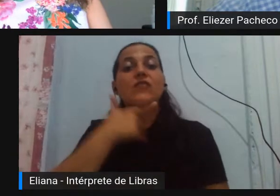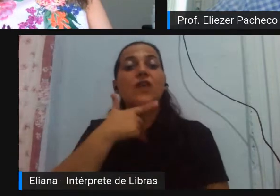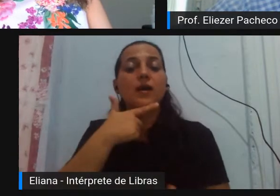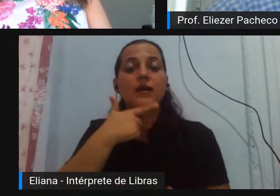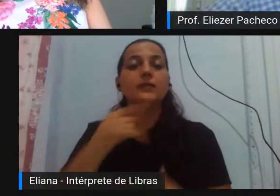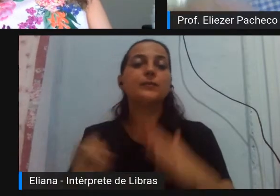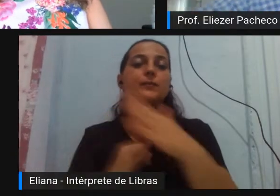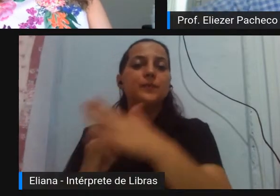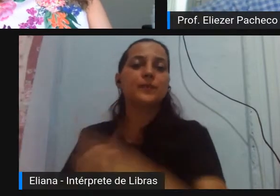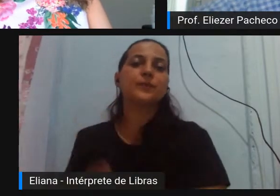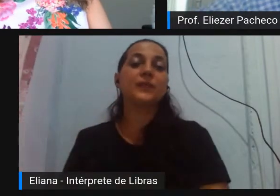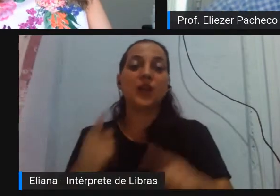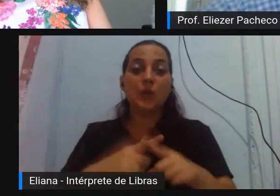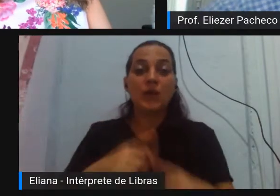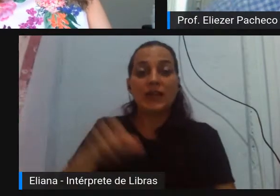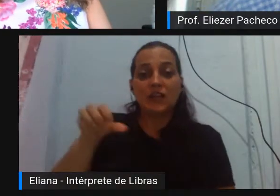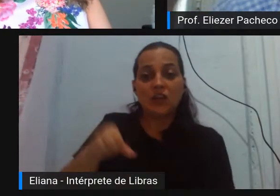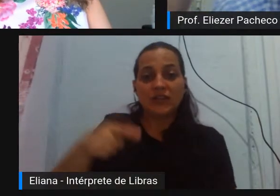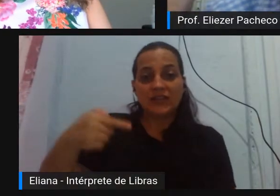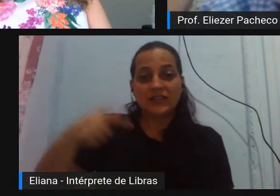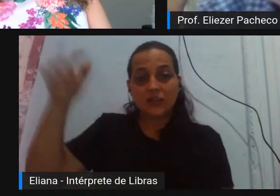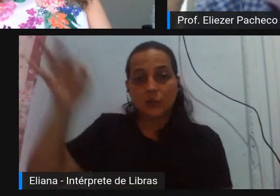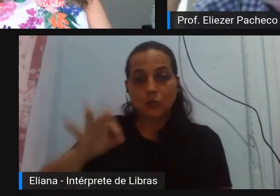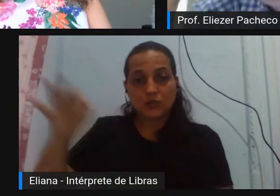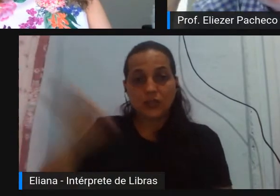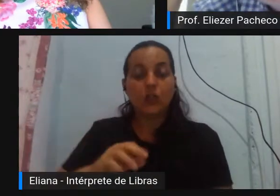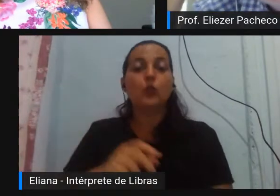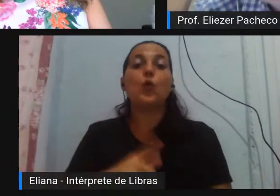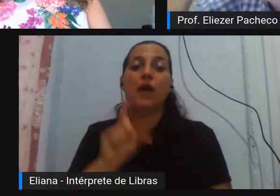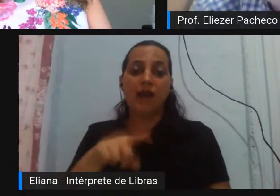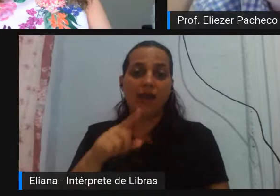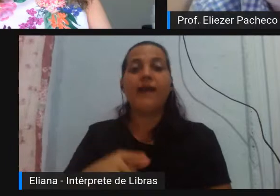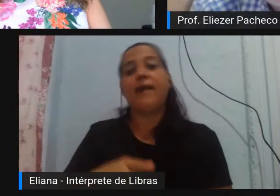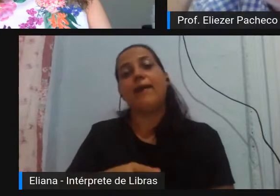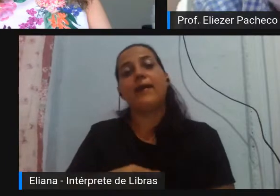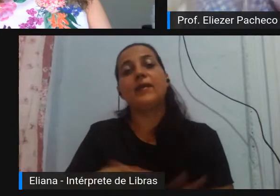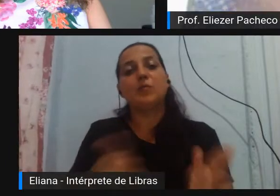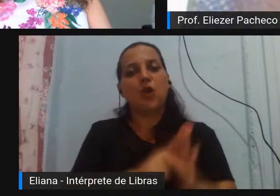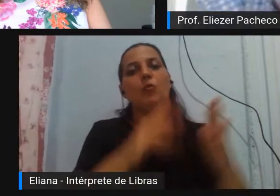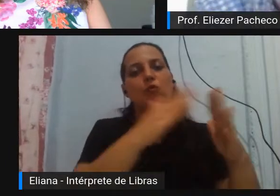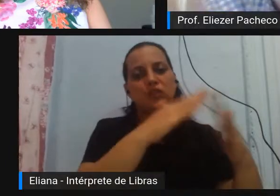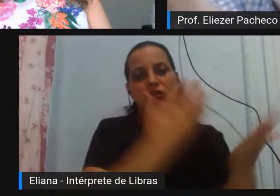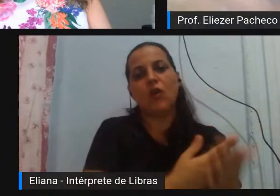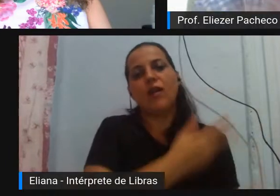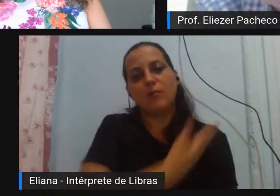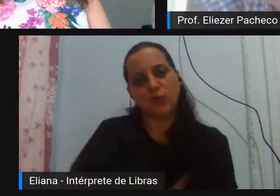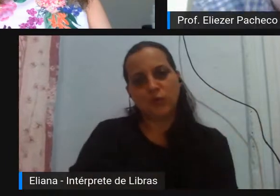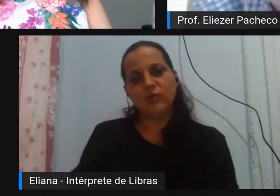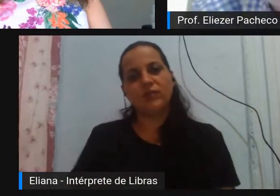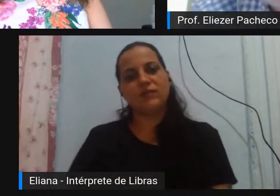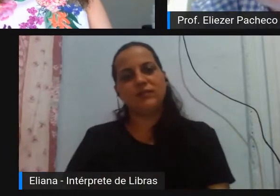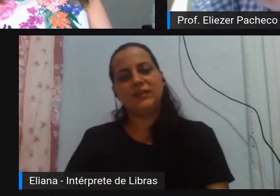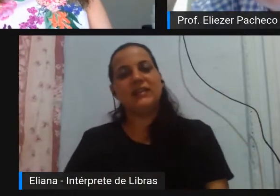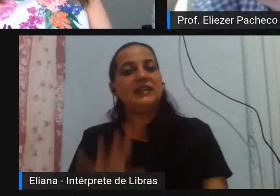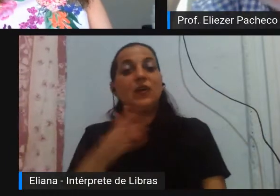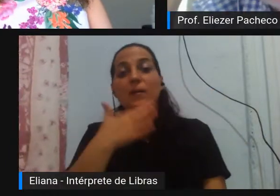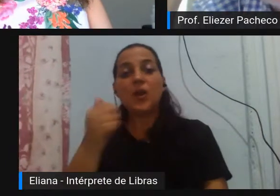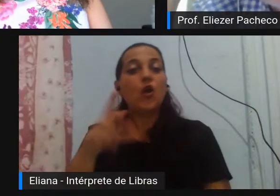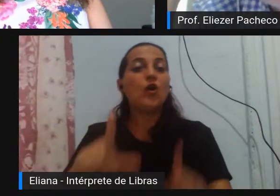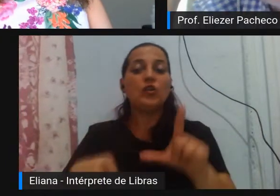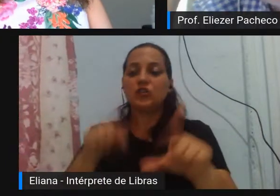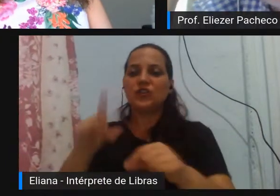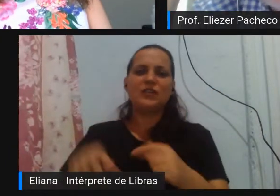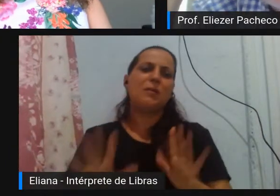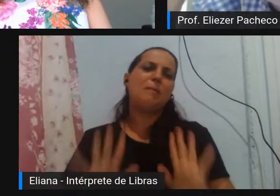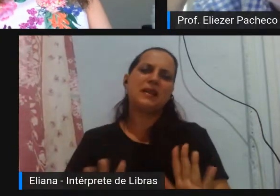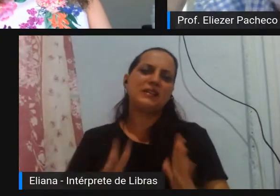são escola pública, 80% e pouco do médio também escola pública. Só sorteando tu já resolve o problema